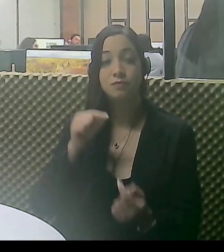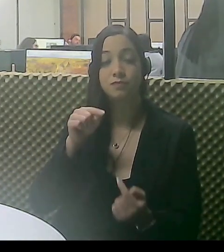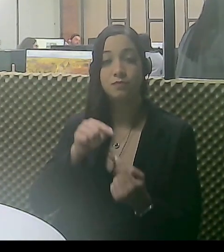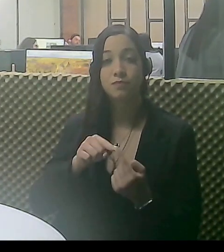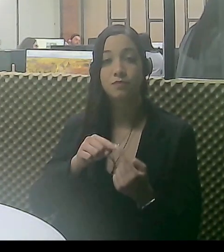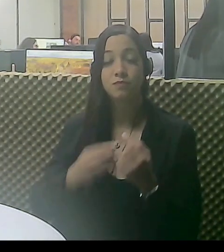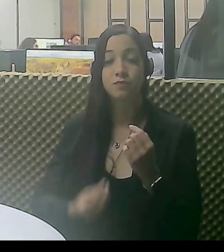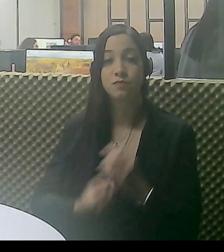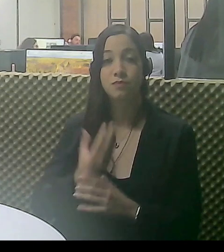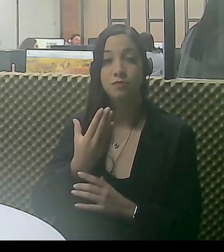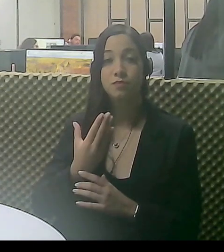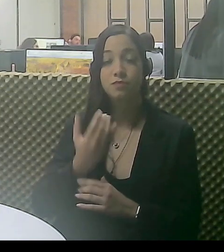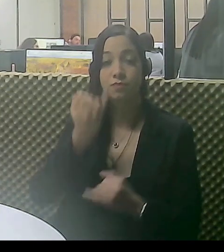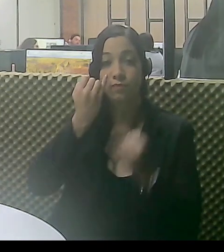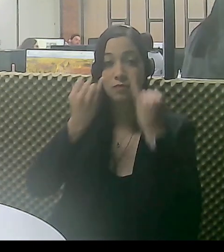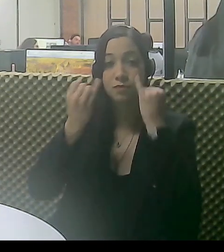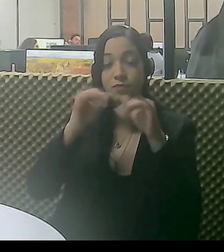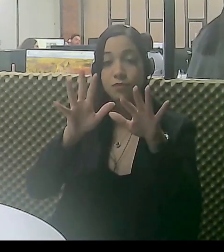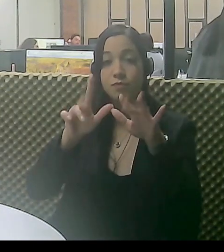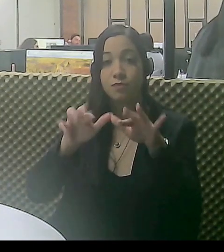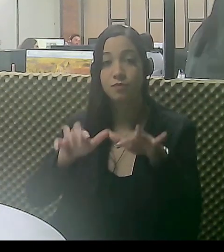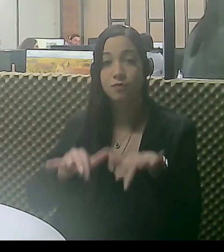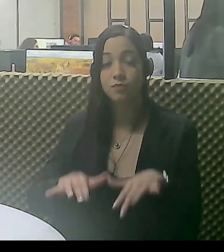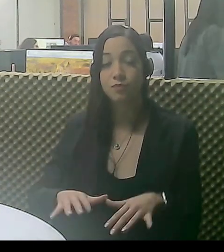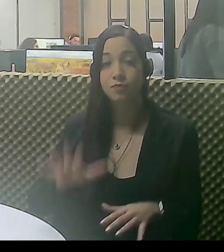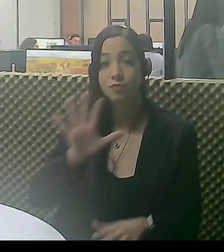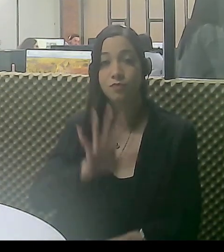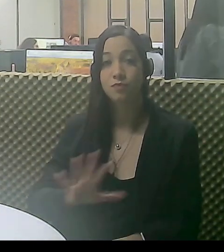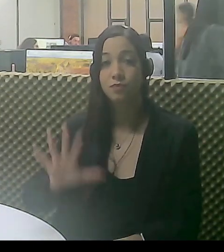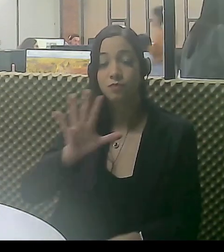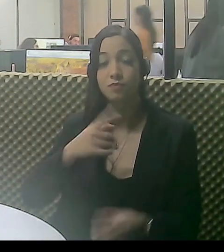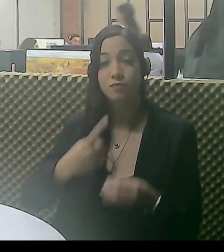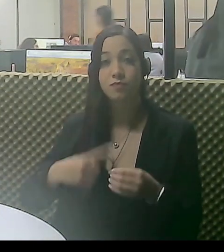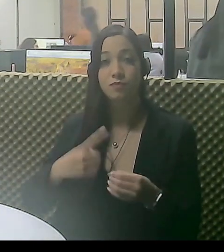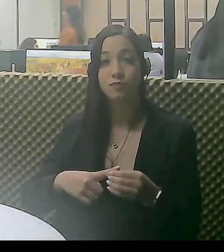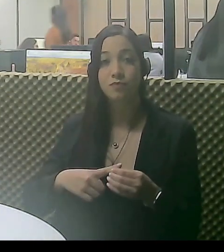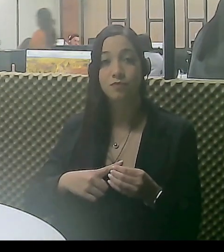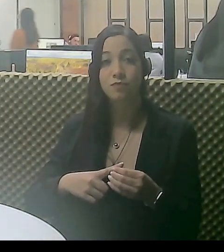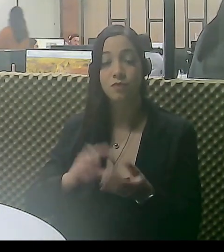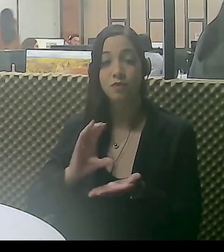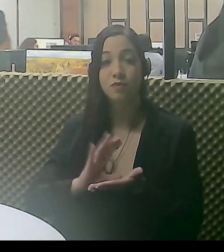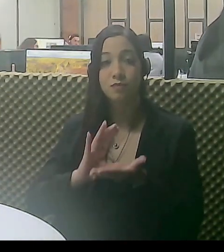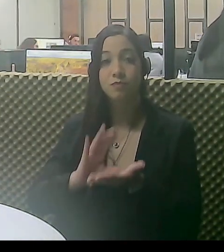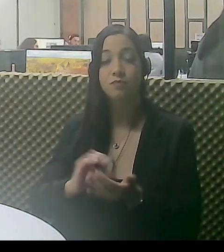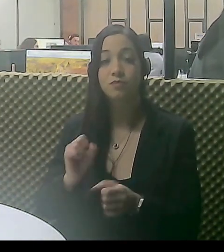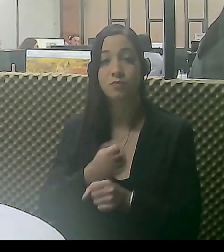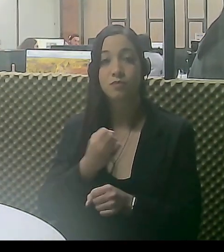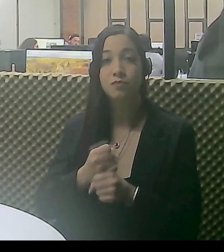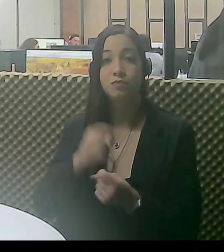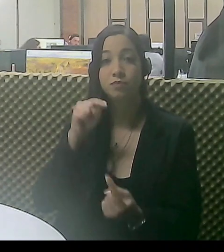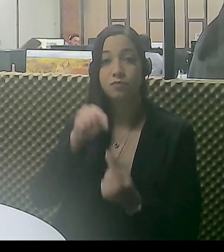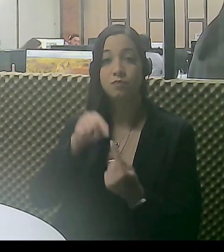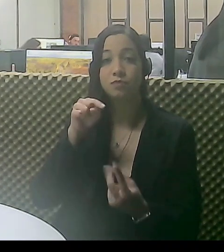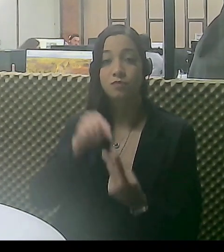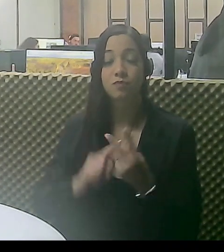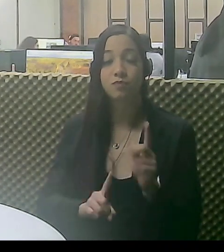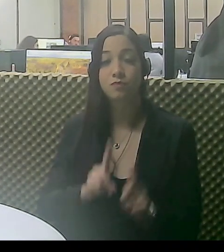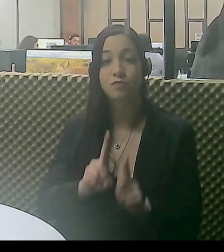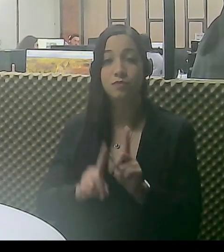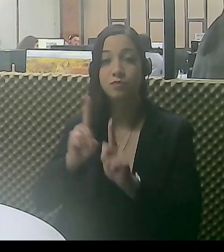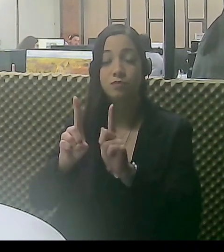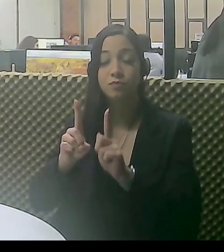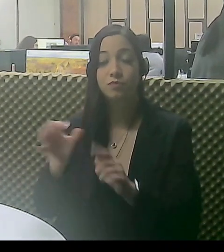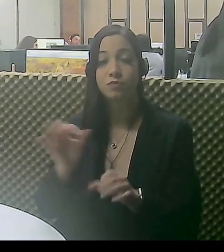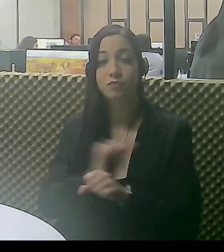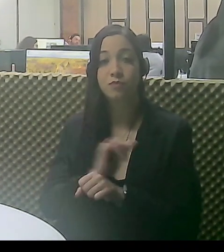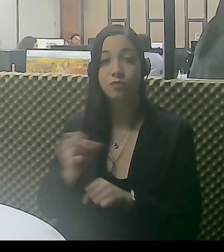objetivo é criar um banco de dados atualizado do setor na cidade para subsidiar a construção de indicadores e a elaboração de